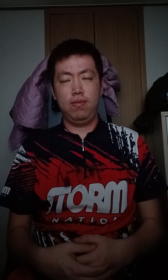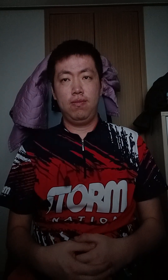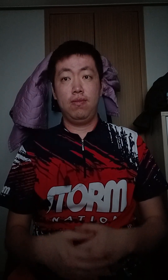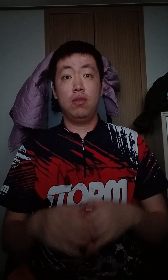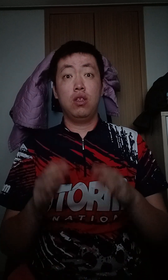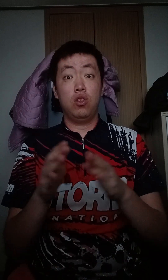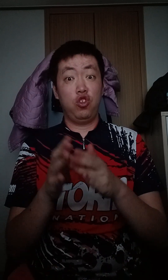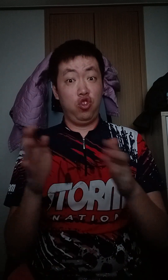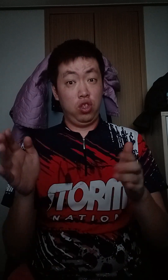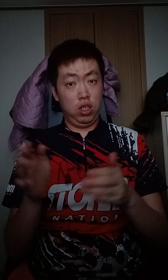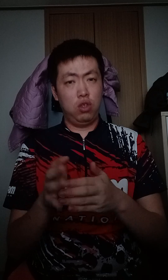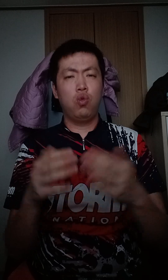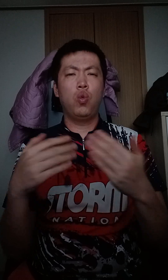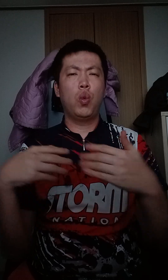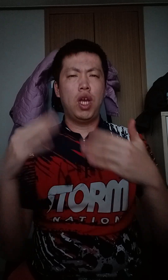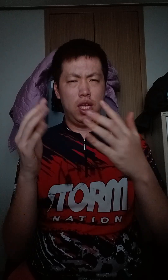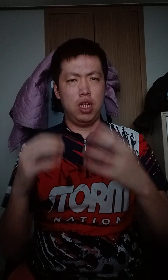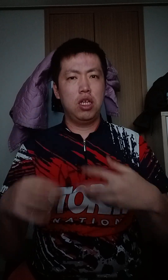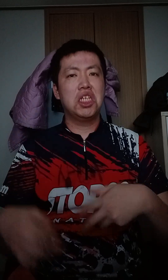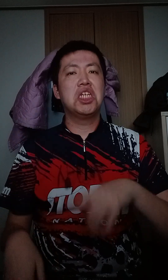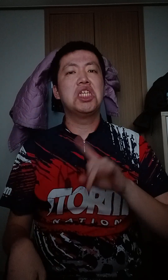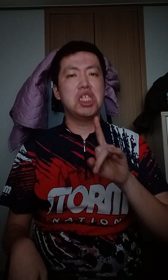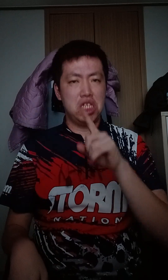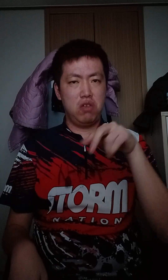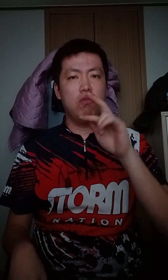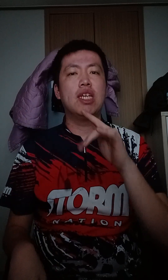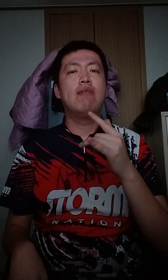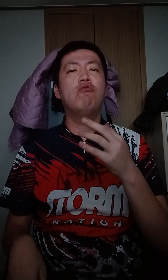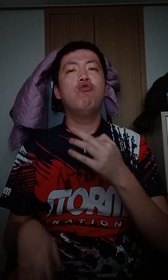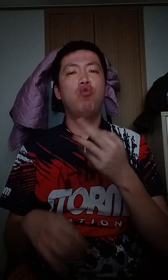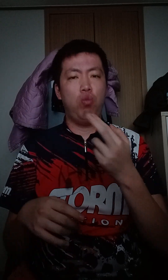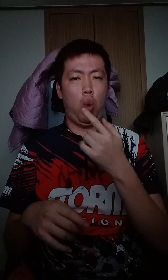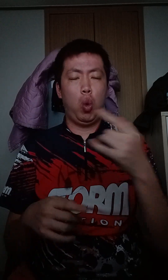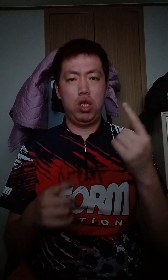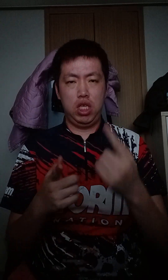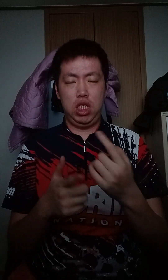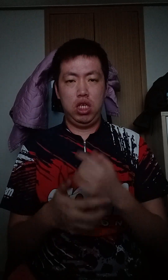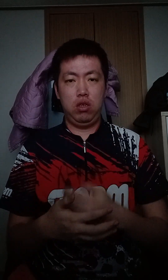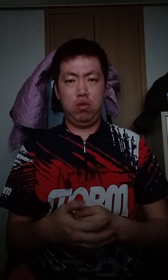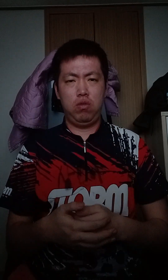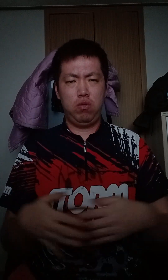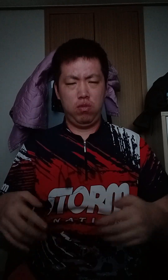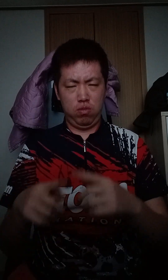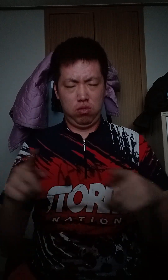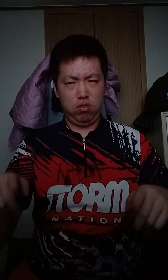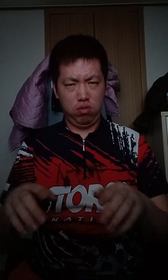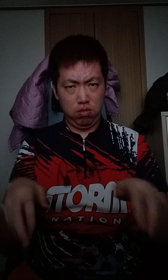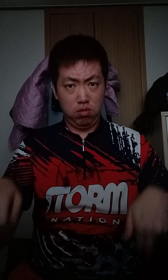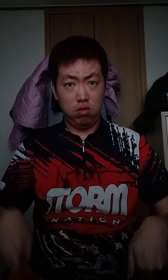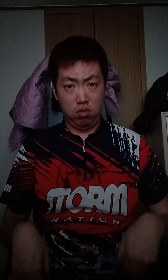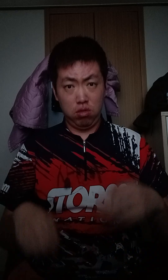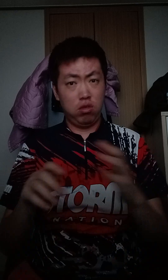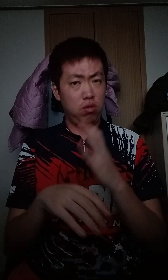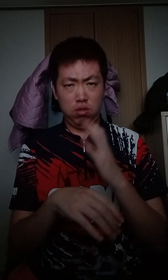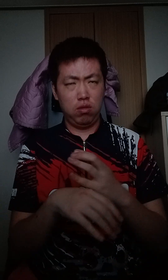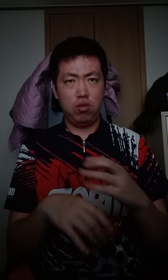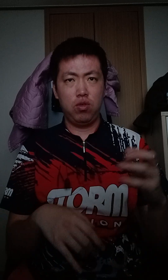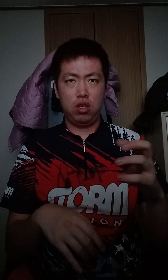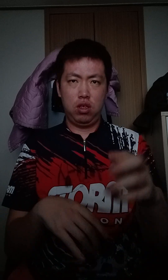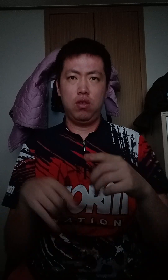고속도로 휴게소의 화장실에 들어선 지체장애 1급 김춘봉 씨. 변기에 접근하기가 쉽지 않은 듯 앞으로 갔다 뒤로